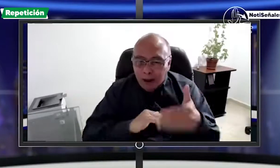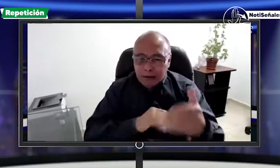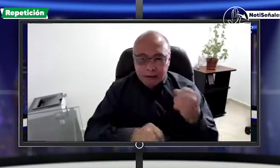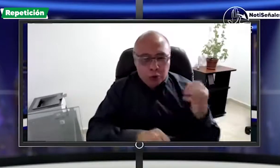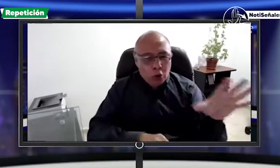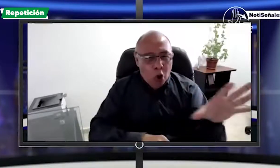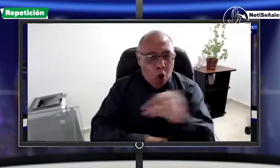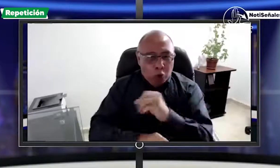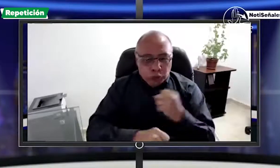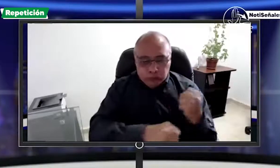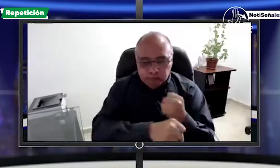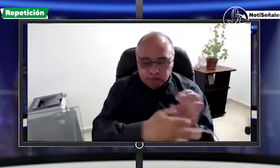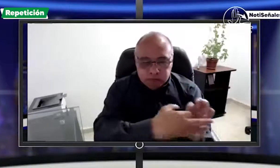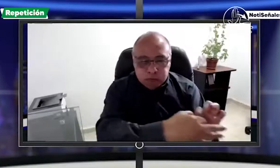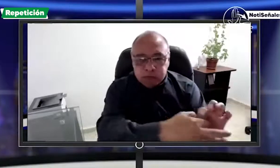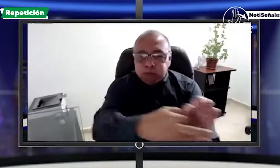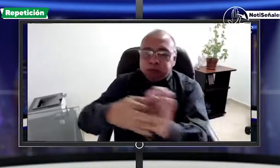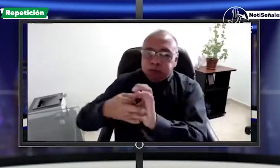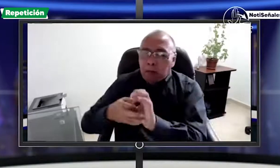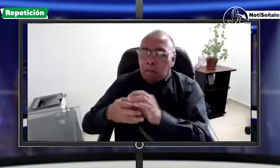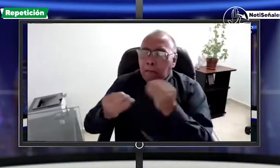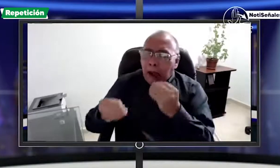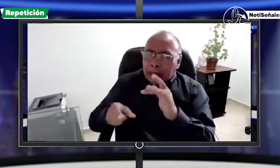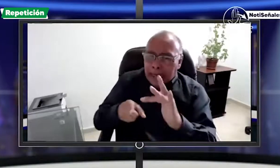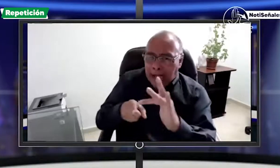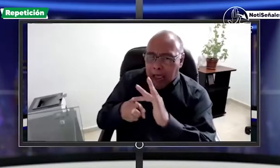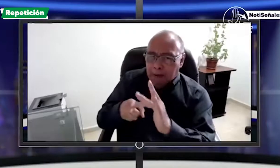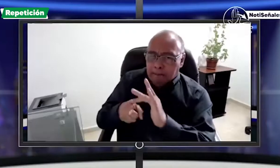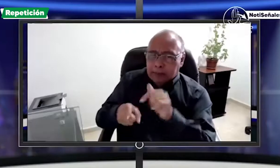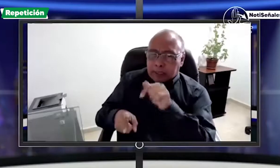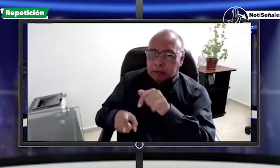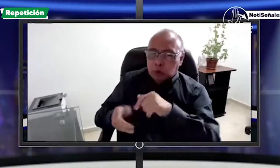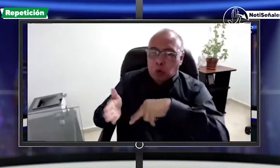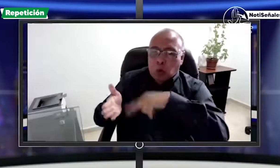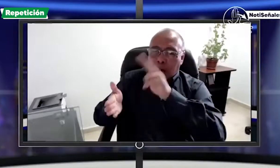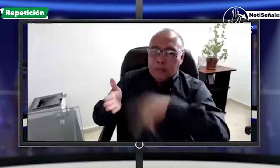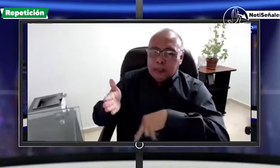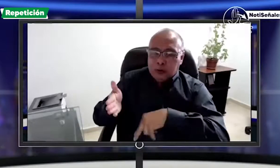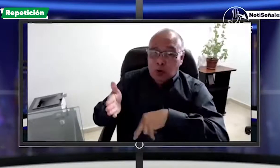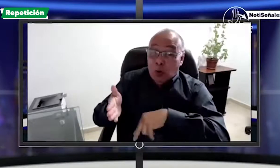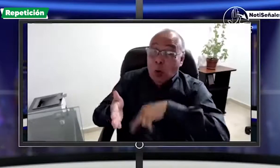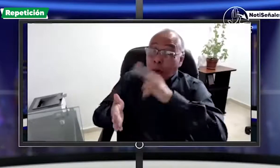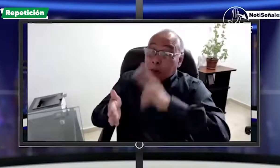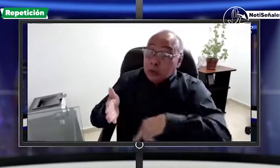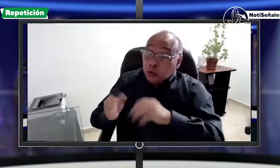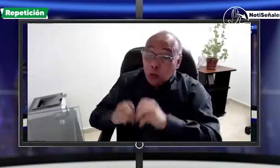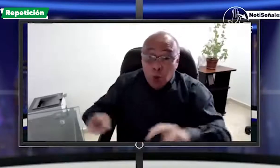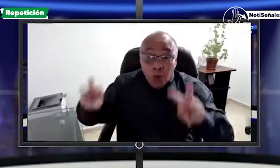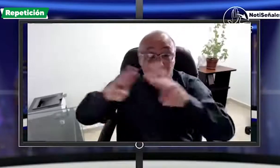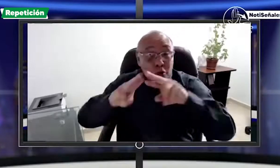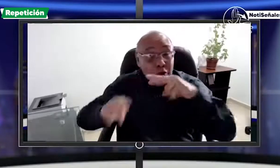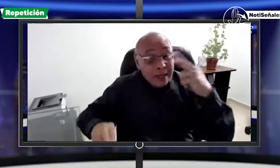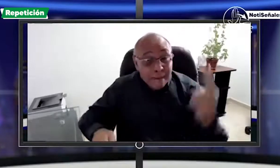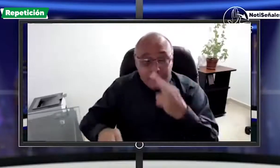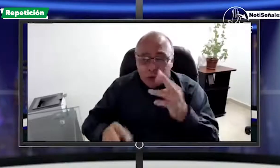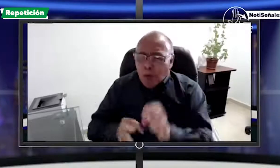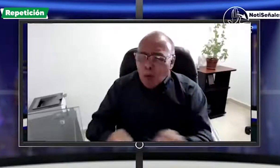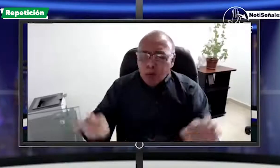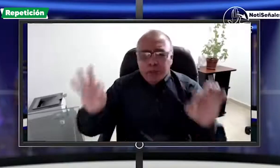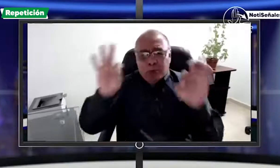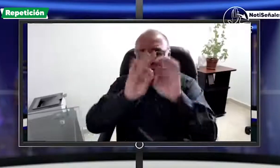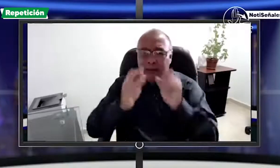Sucedió En la Clínica Con un Doctor Que Estaba Mencionando Este Tipo De Lenguaje La La Aplicación De